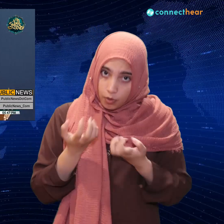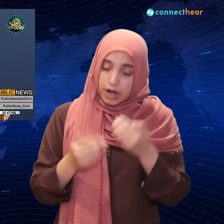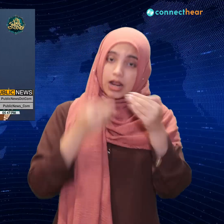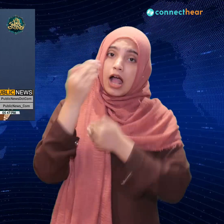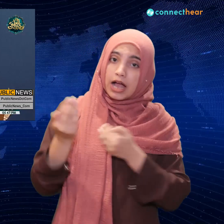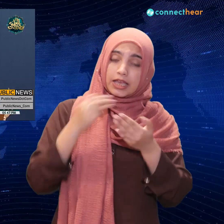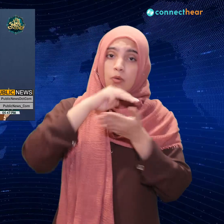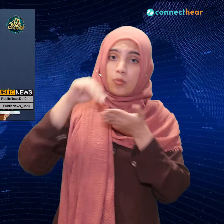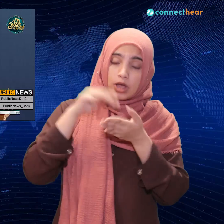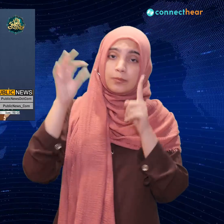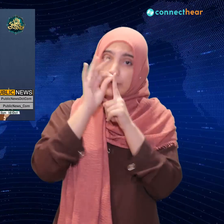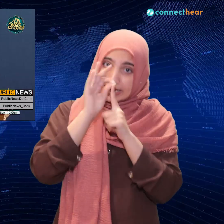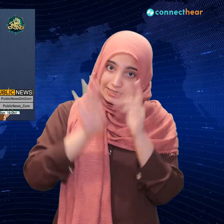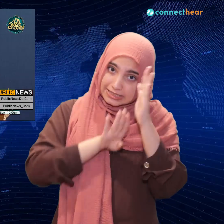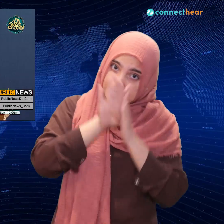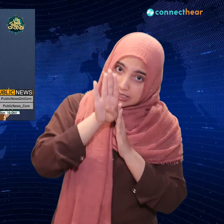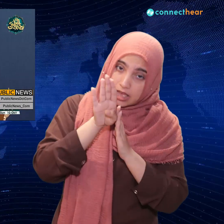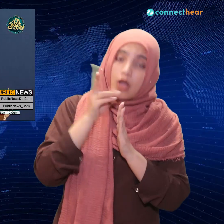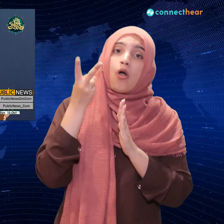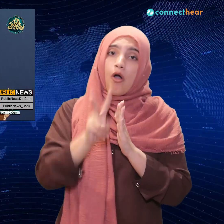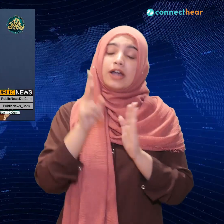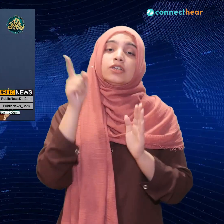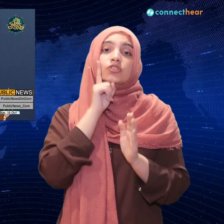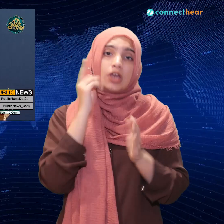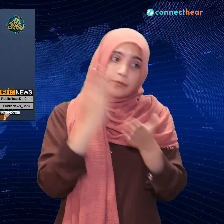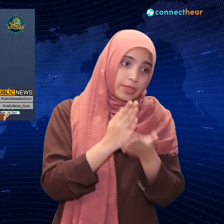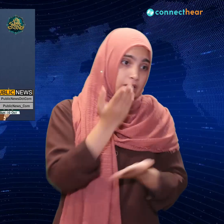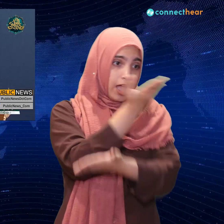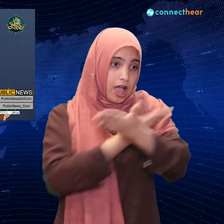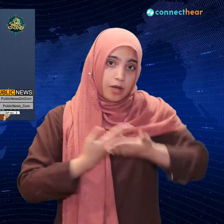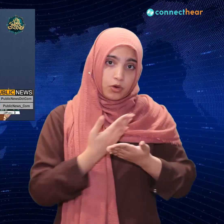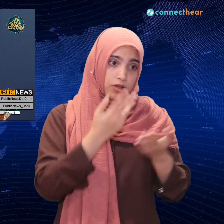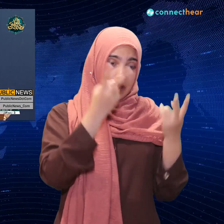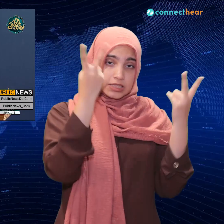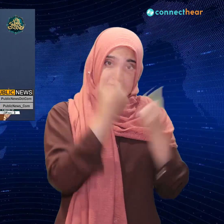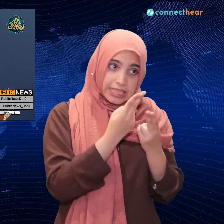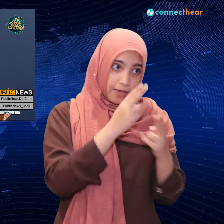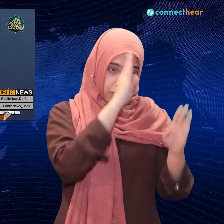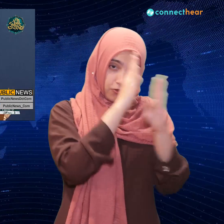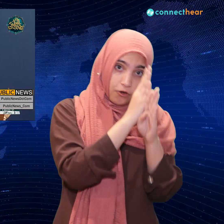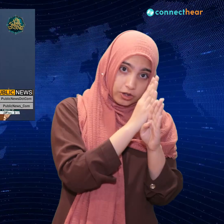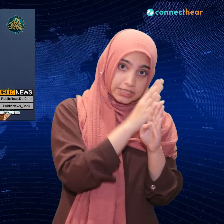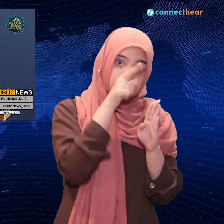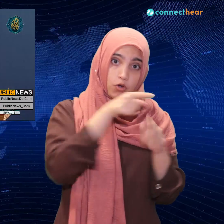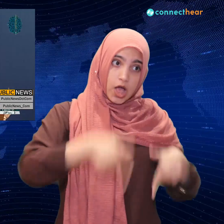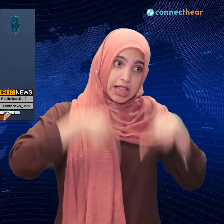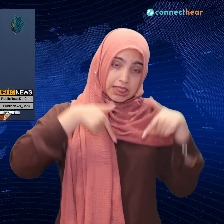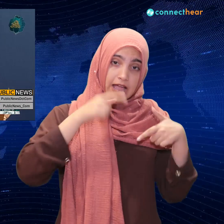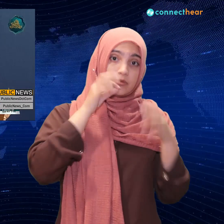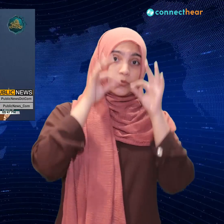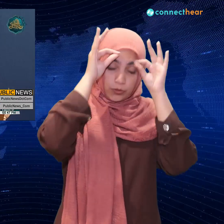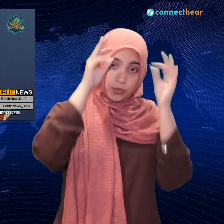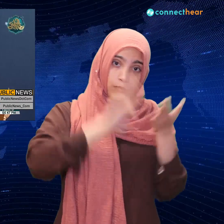جب تک ہم ان کی سنت کے اوپر چلیں گے نہیں، یہ ملک نہیں اٹھ سکتا. میرا اب یہ ایمان ہے،